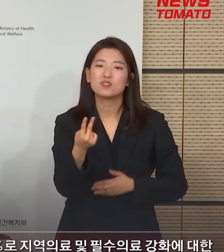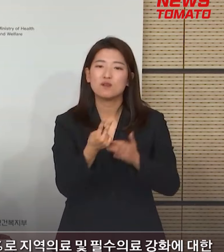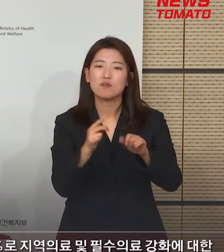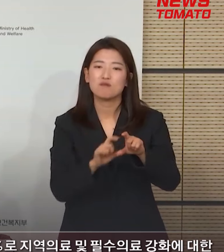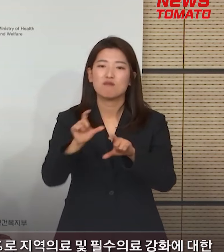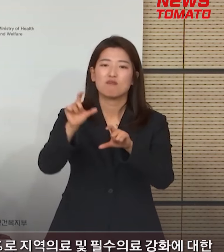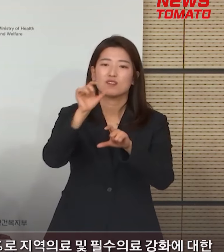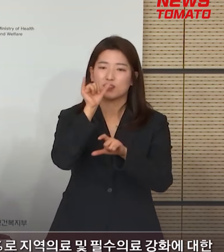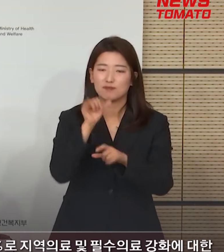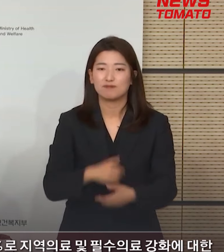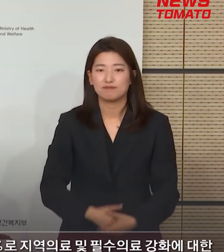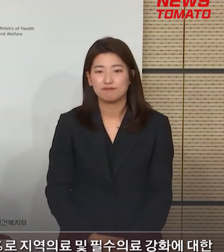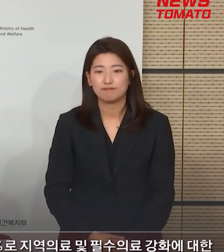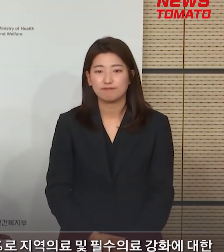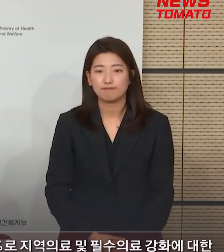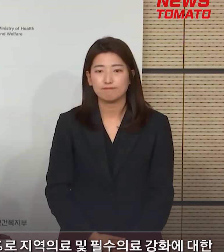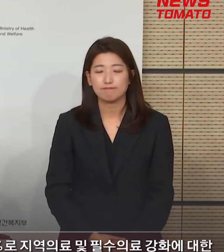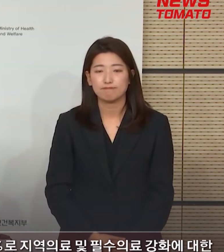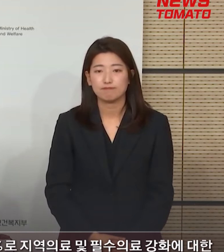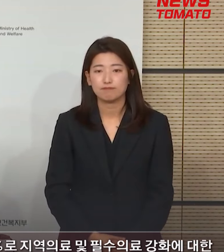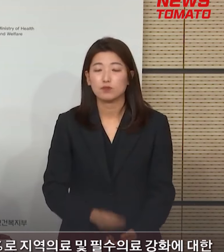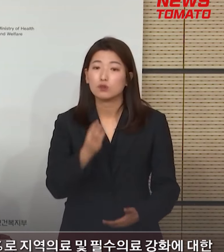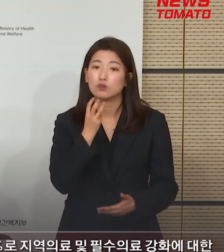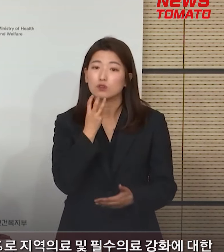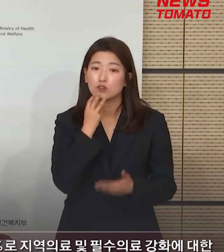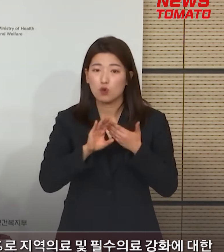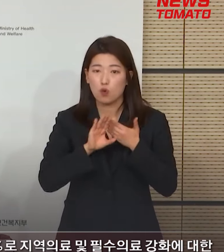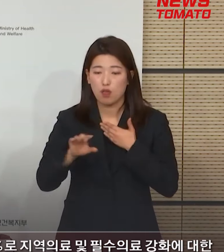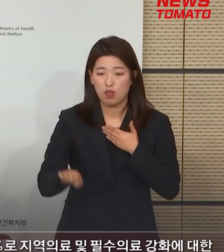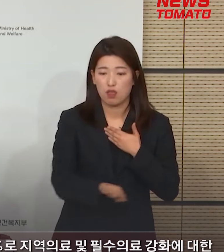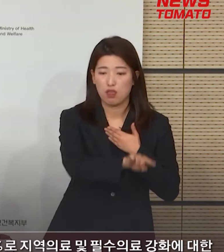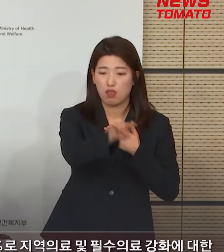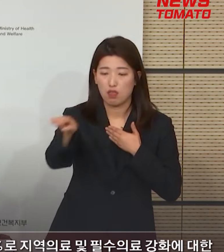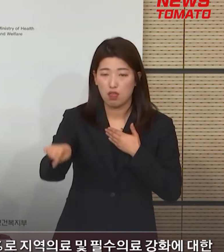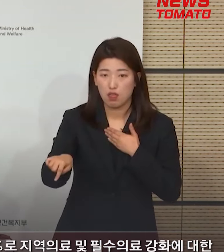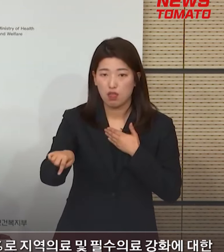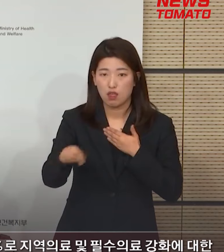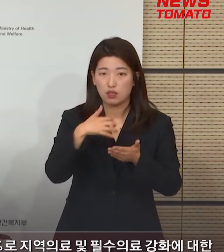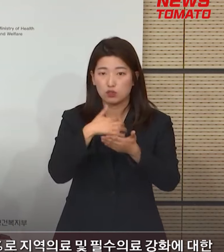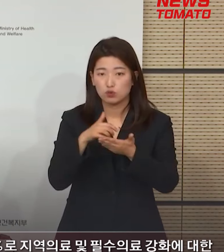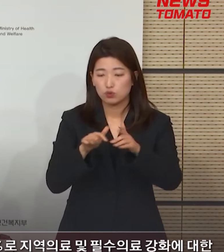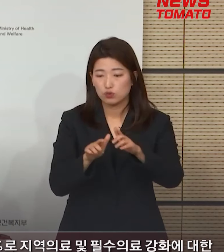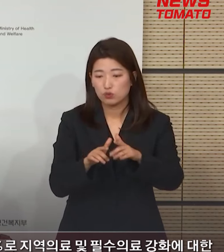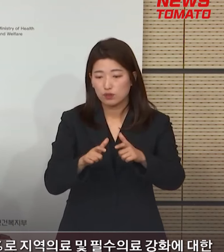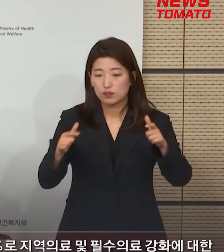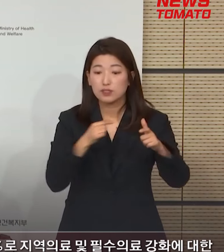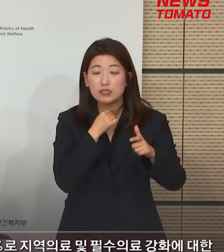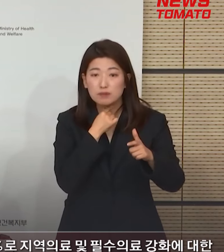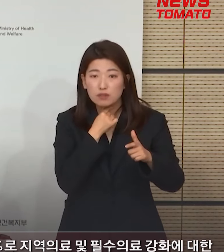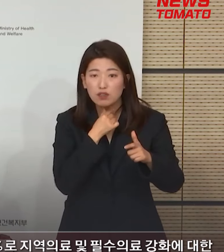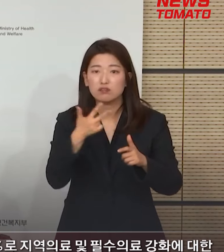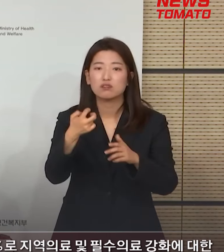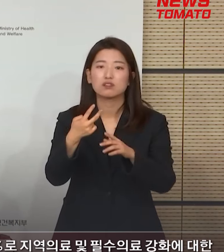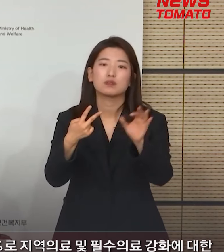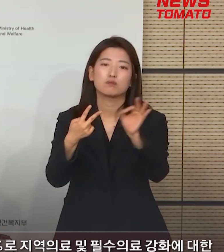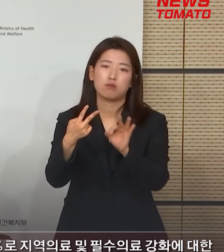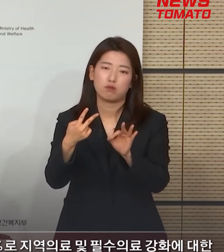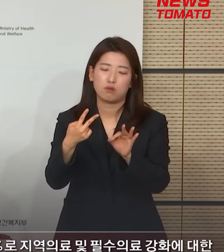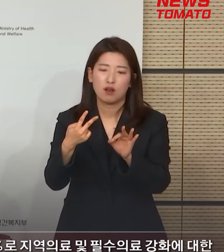특히 비수도권 대학의 증원 신청 비율이 72% 지역 의료 및 필수의료 강화에